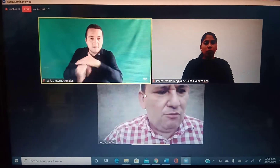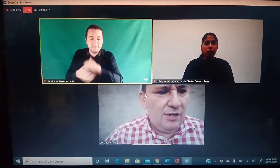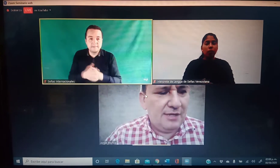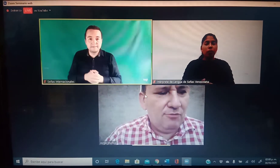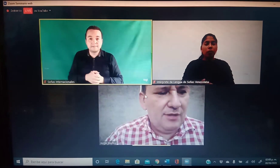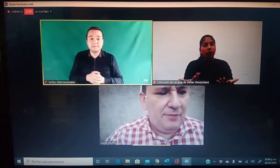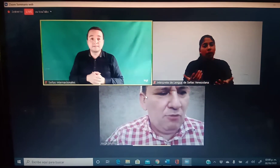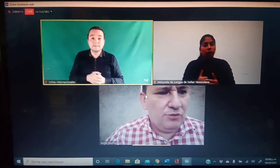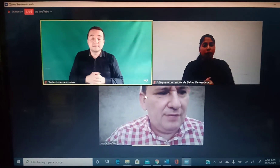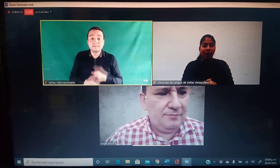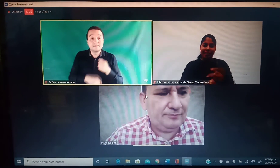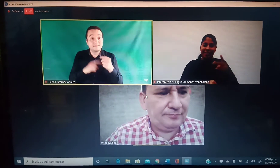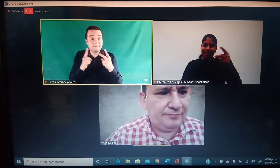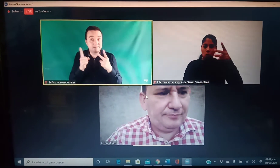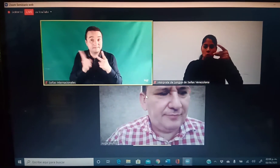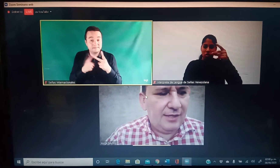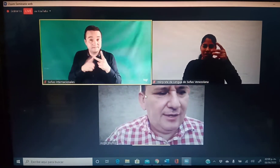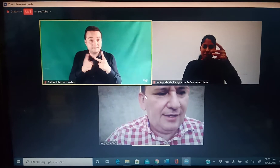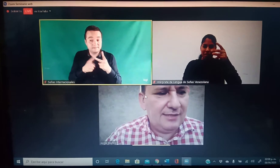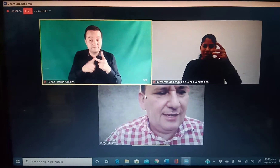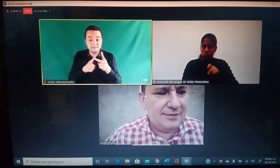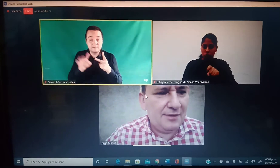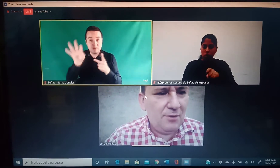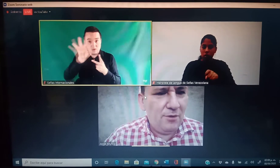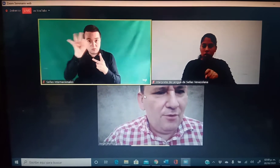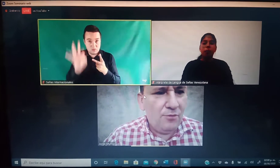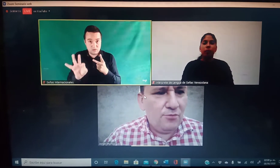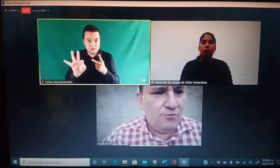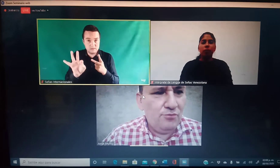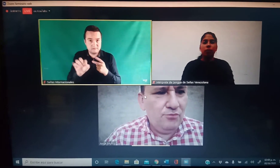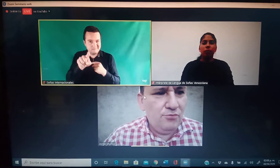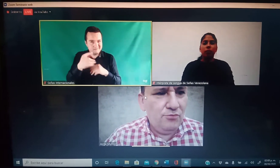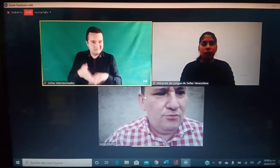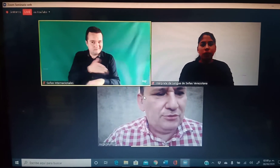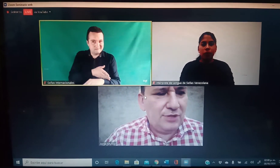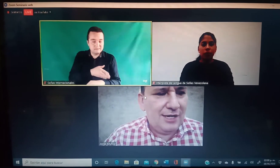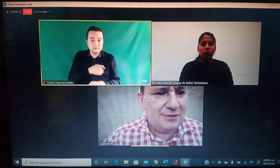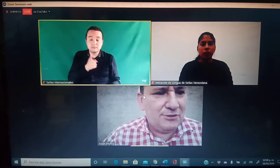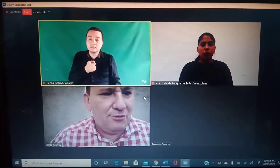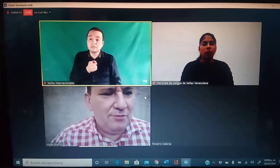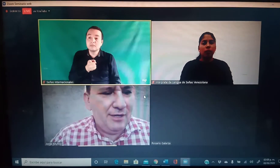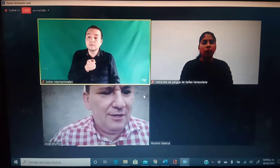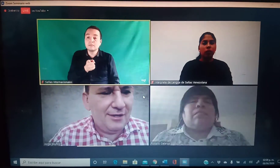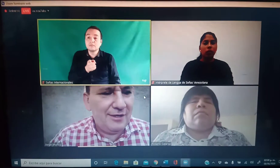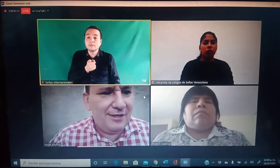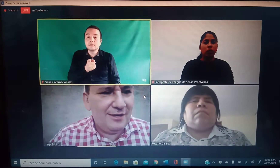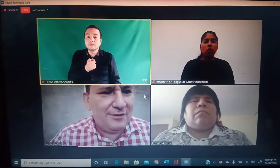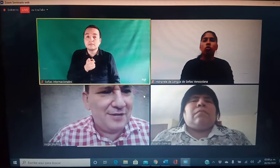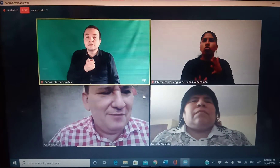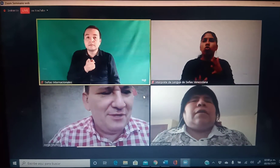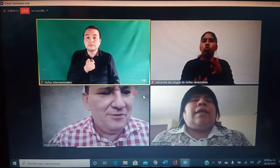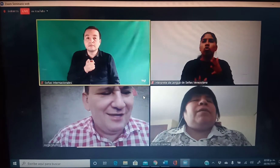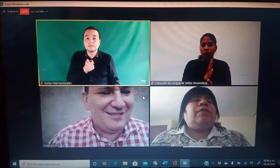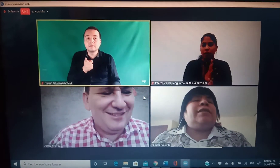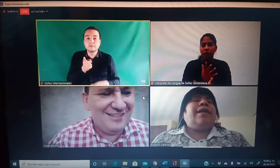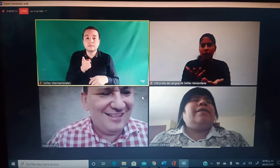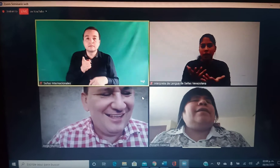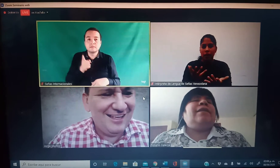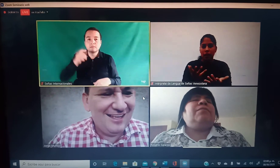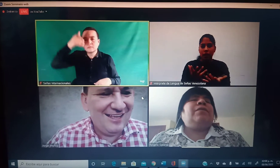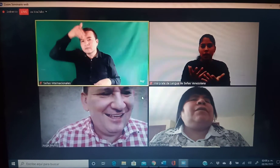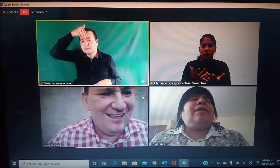Con la segunda pregunta que hacías, era sobre, Rosario, ¿me ayudas? sobre